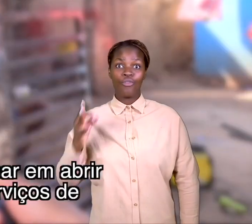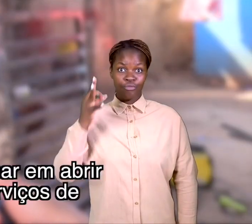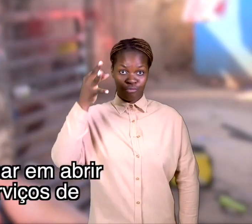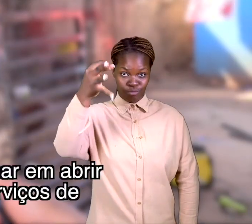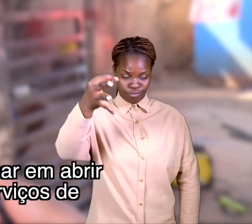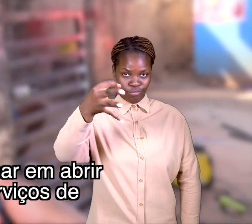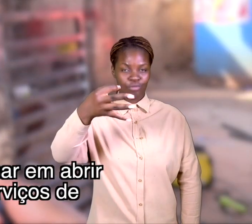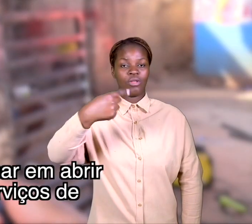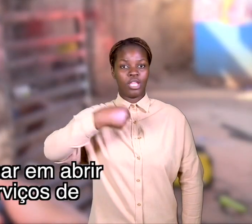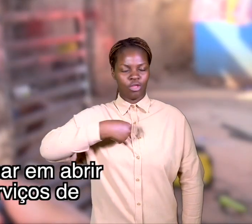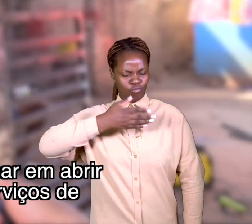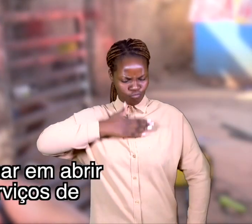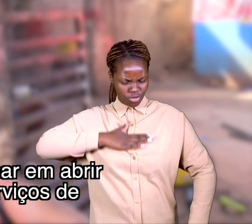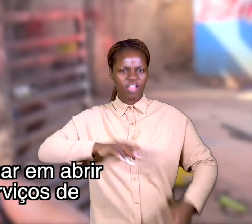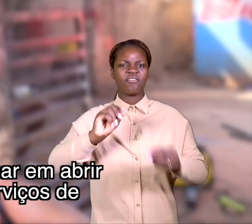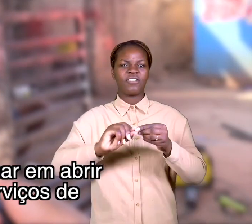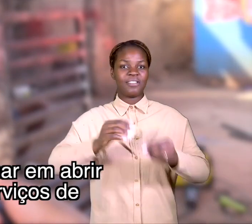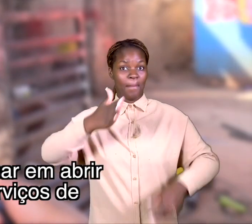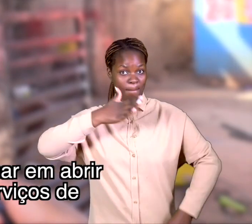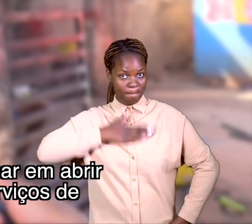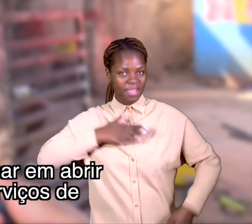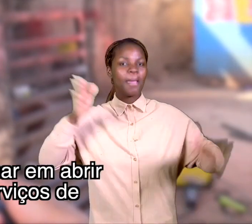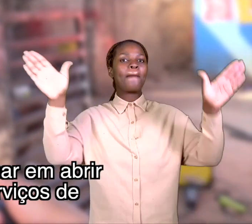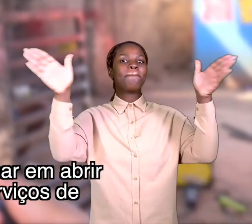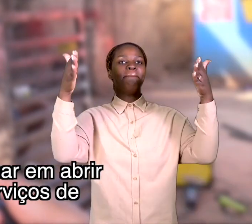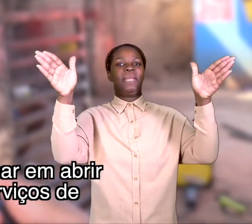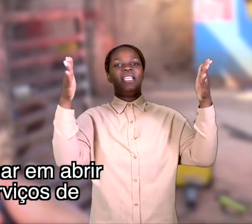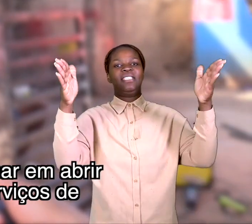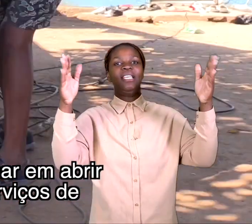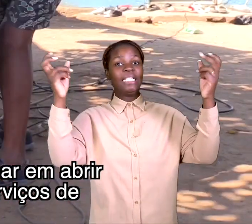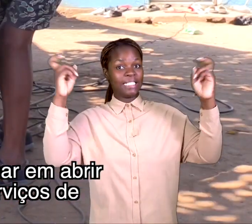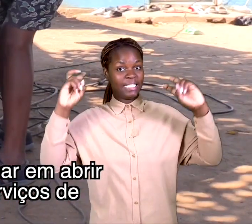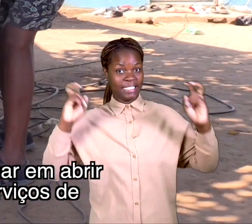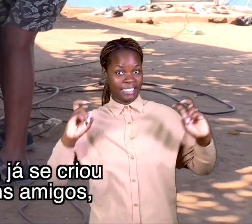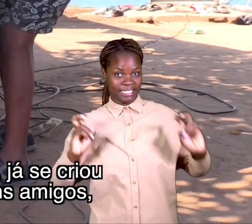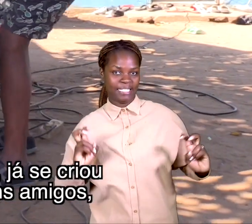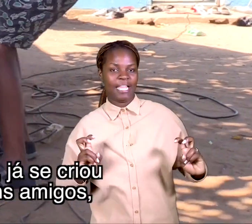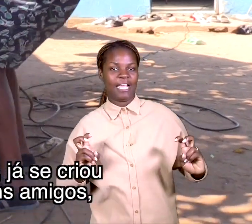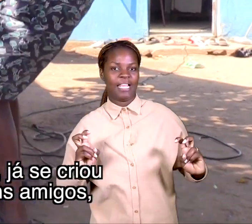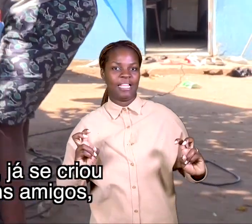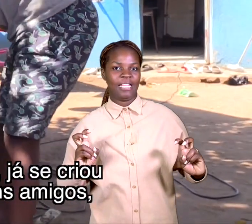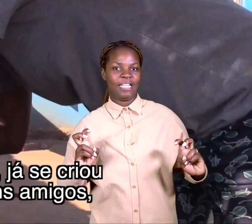E quanto ao futuro, estou a pensar em abrir uma empresa de serralharia, uma empresa que presta serviço de serralharia e eletricidade.